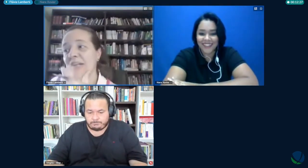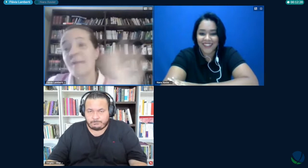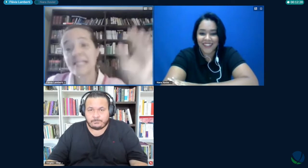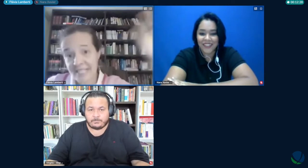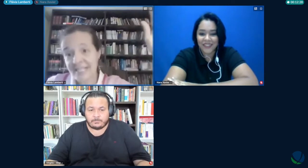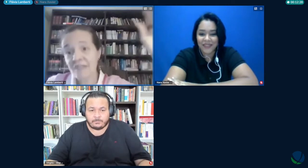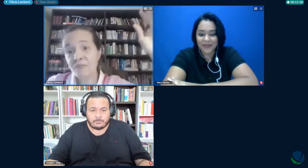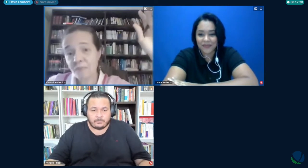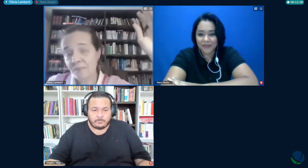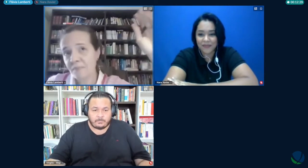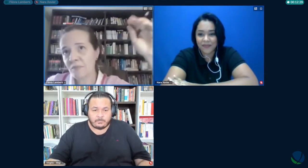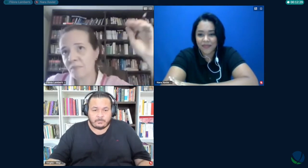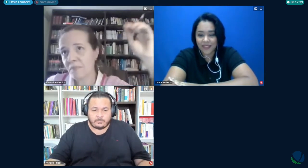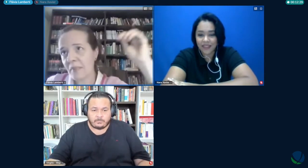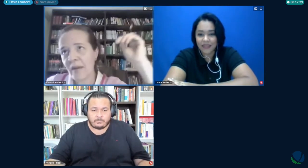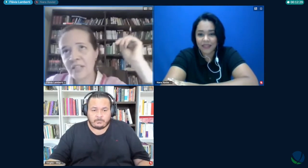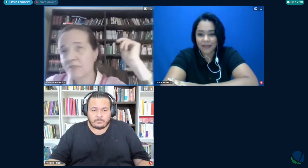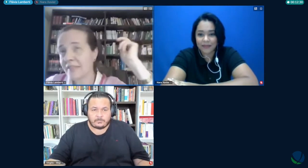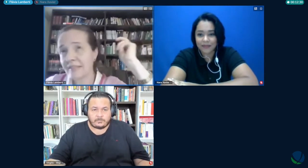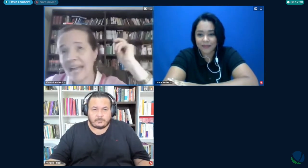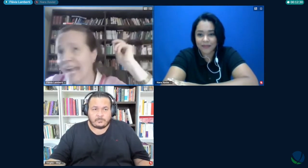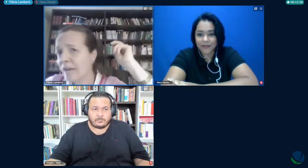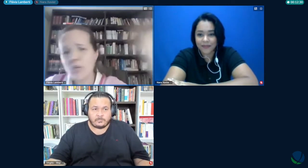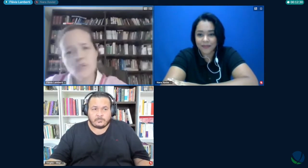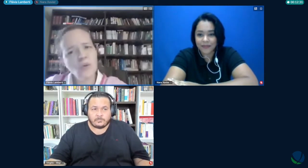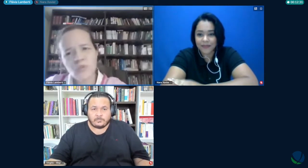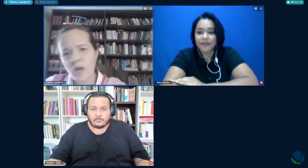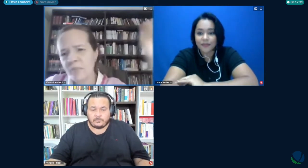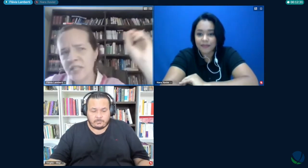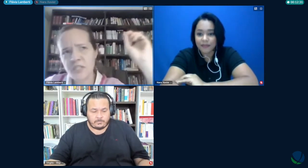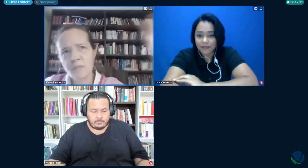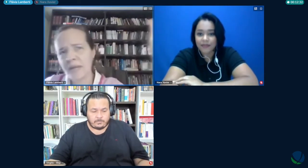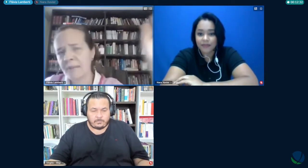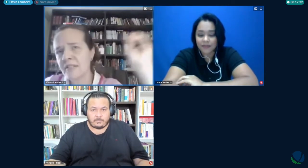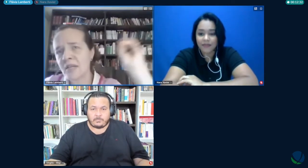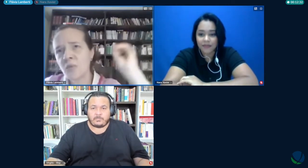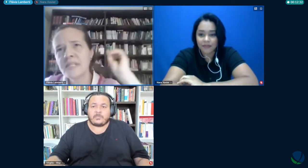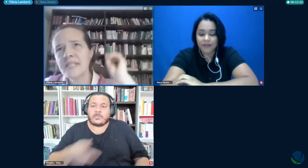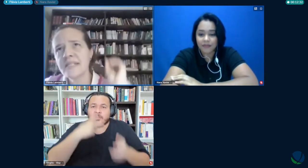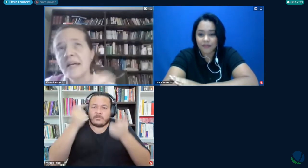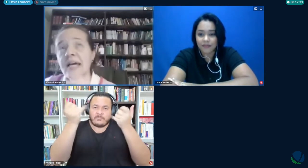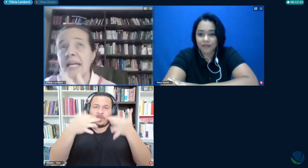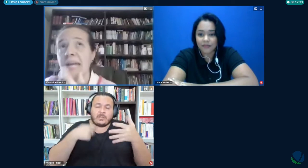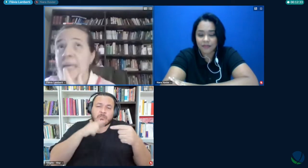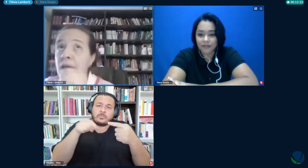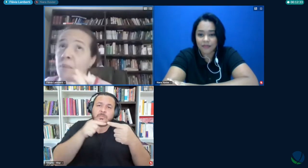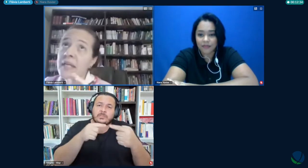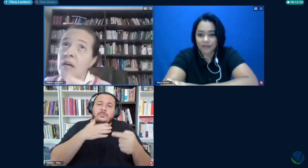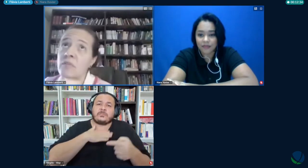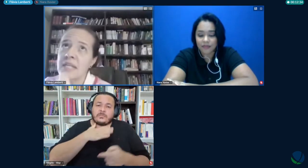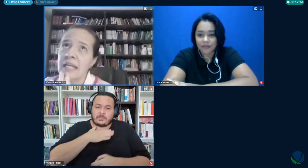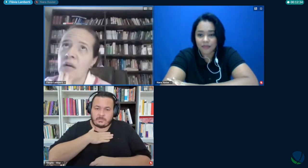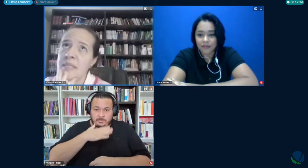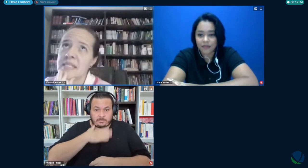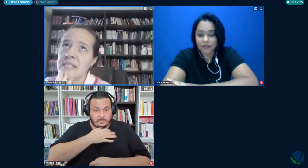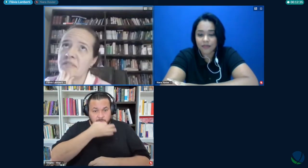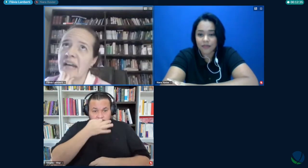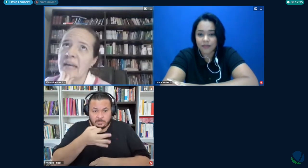Então, da pesquisa, eu acho que está lá no seu objetivo para mim. Você não precisa, na minha opinião,